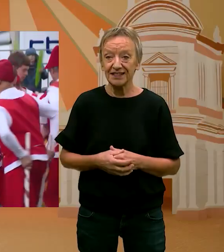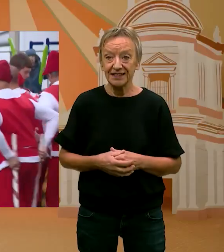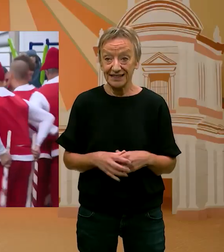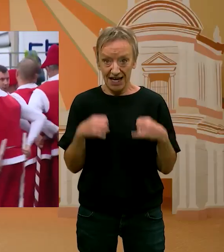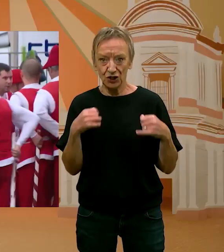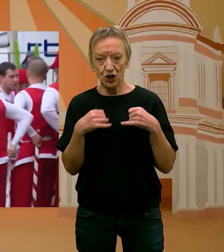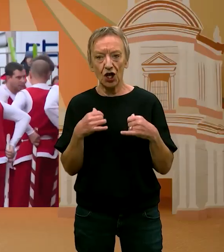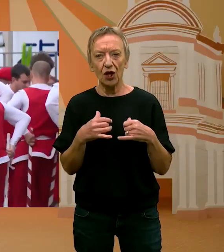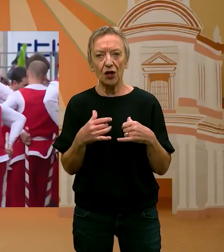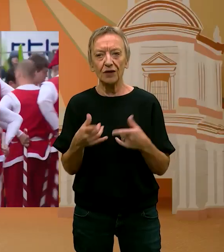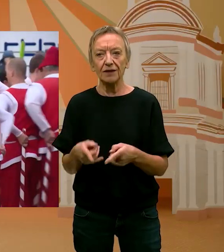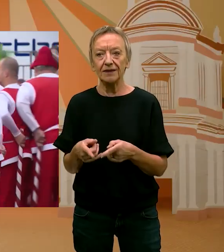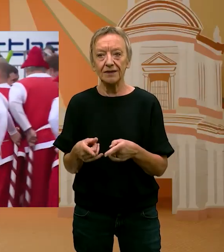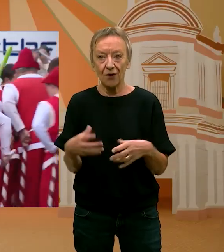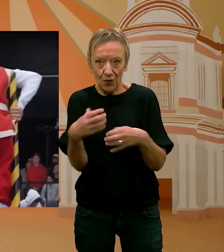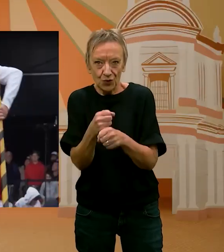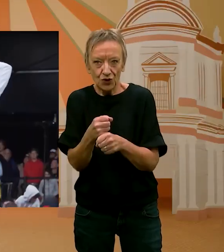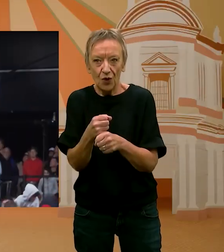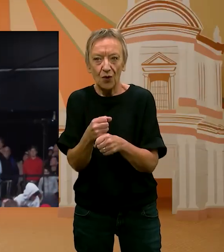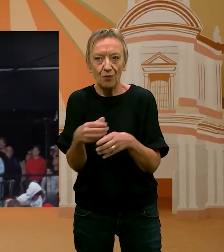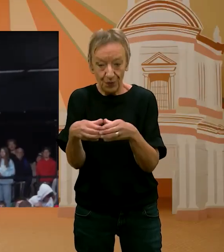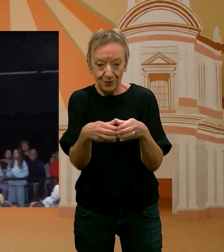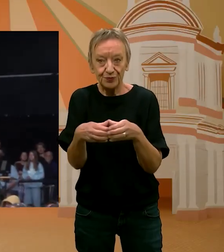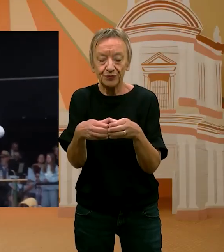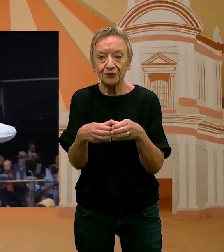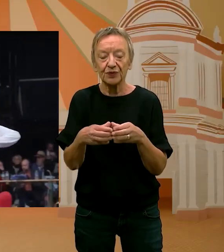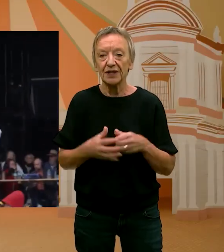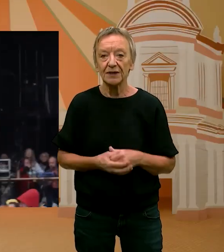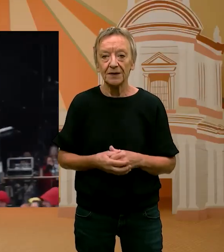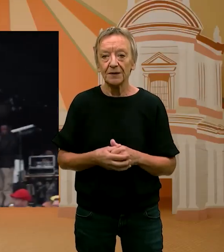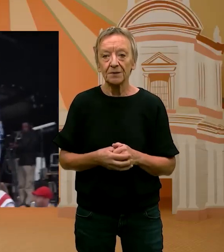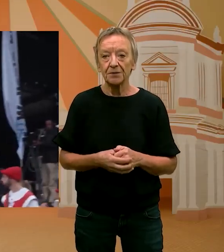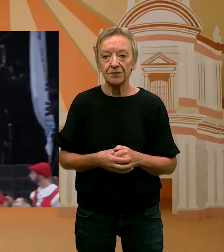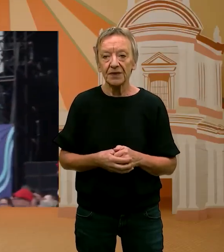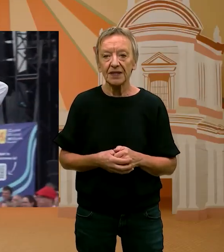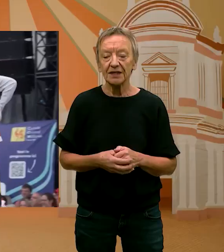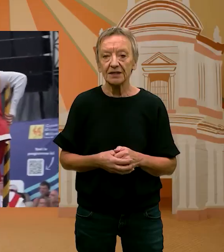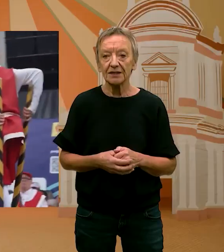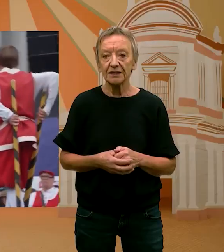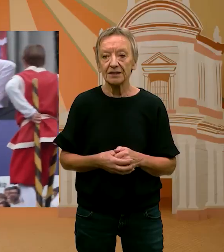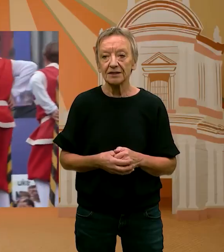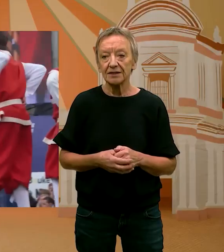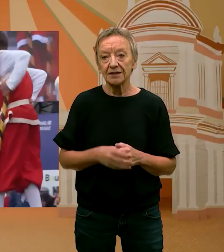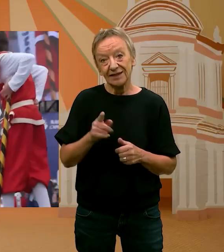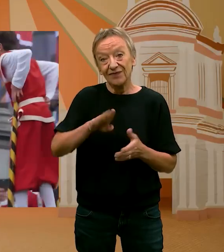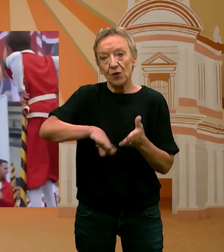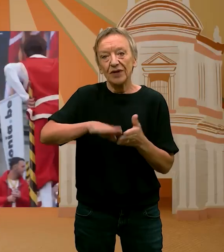sont ensemble, Benjamin. Oui, il ne faut pas non plus prendre de risques, je vais dire. Ce sont des jeunes, ils ont un petit